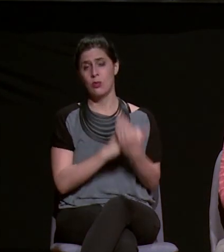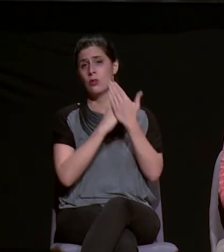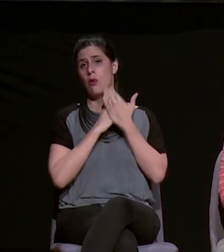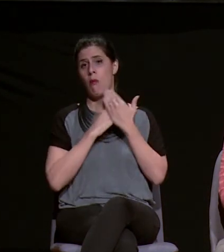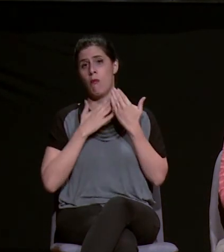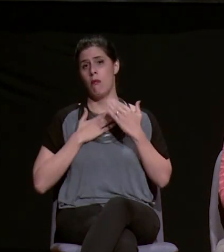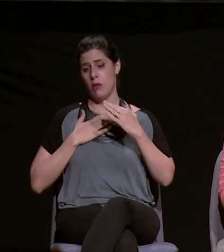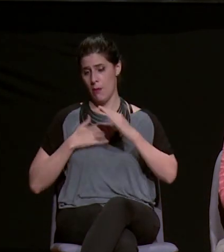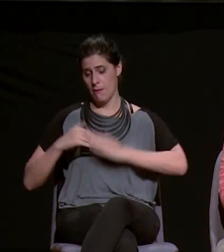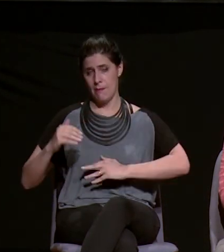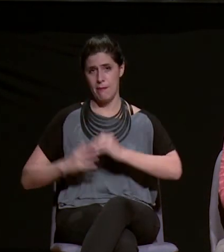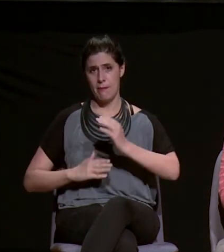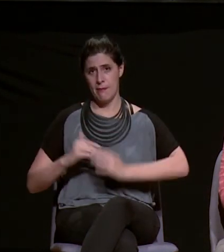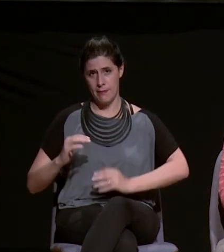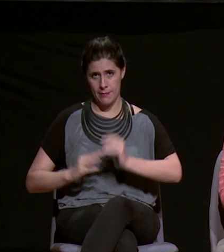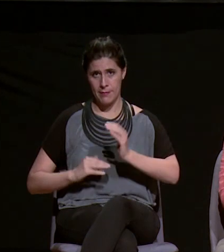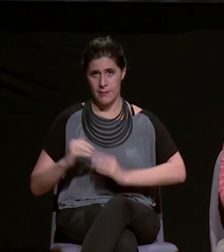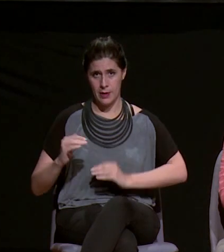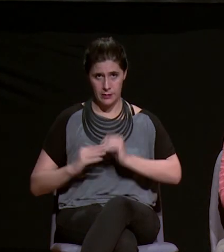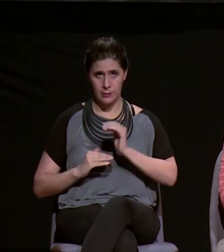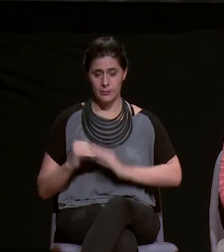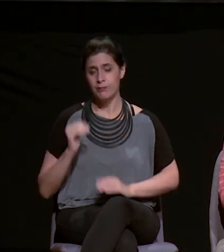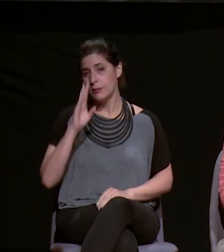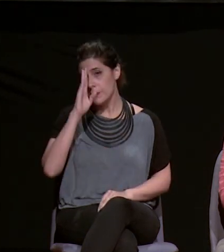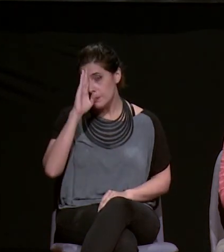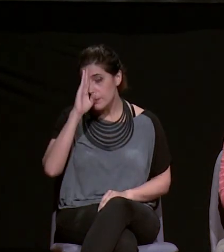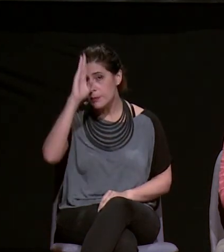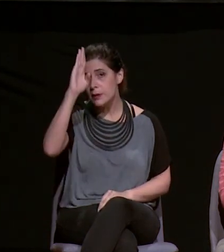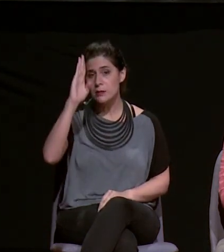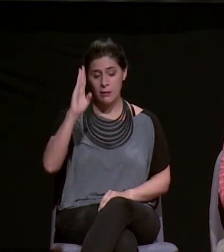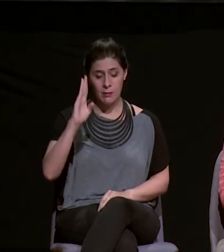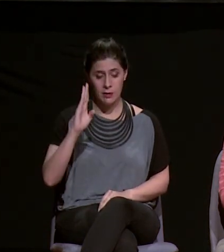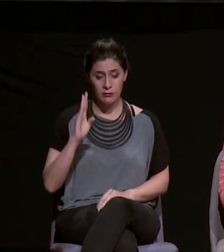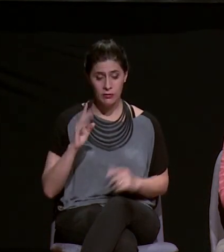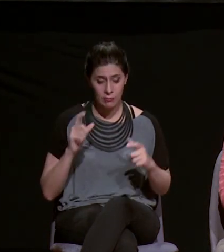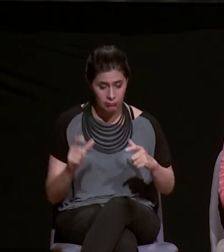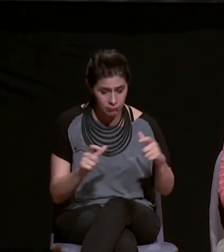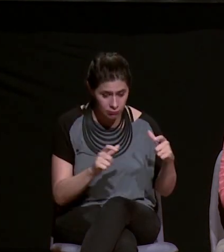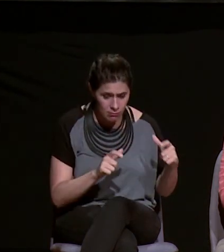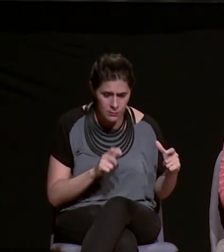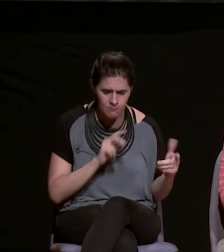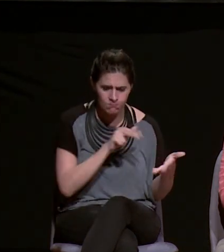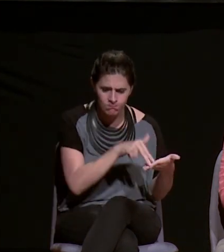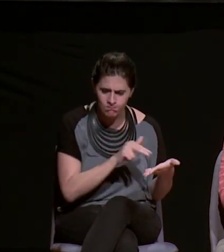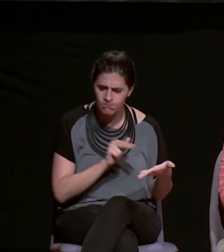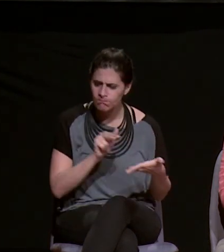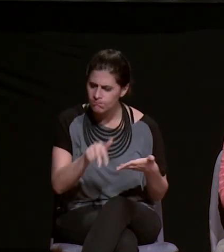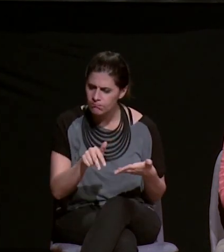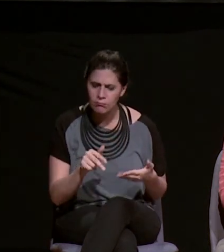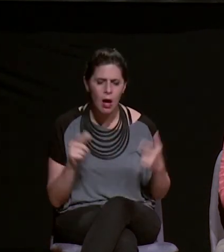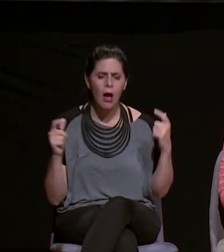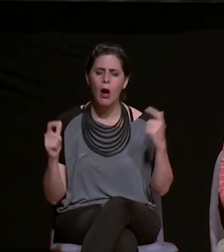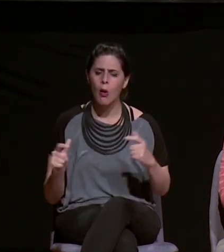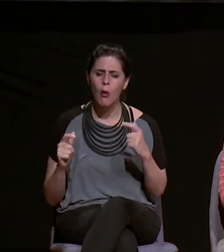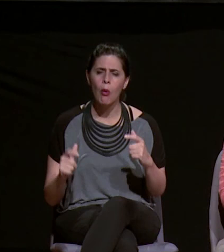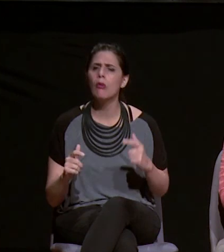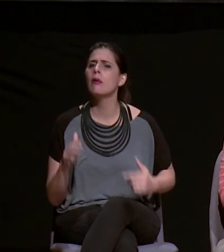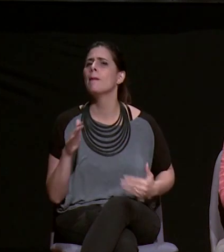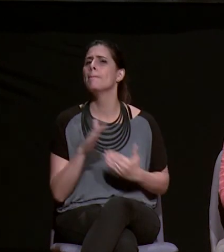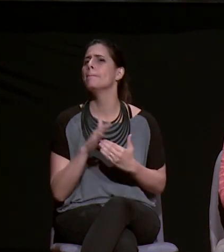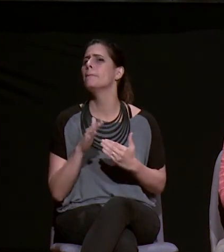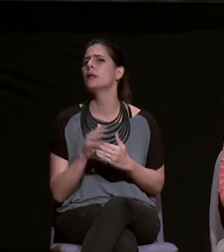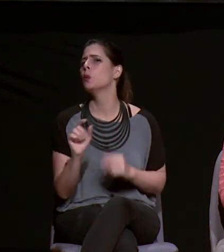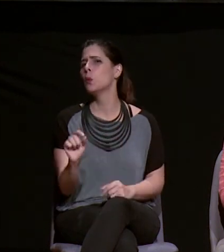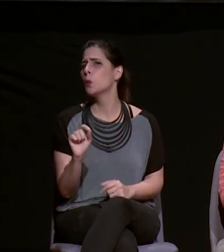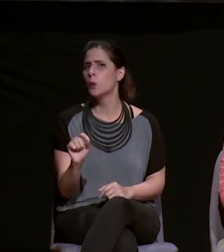todo, principalmente se localizar, saber quais são os seus limites, os seus